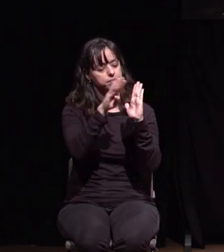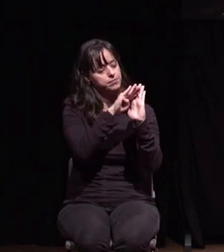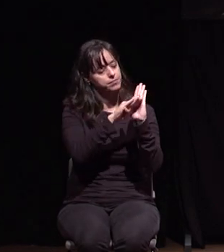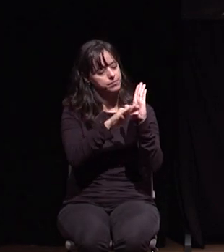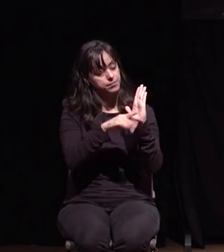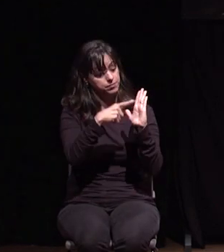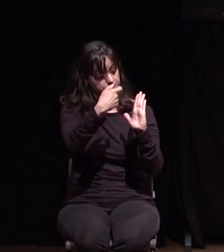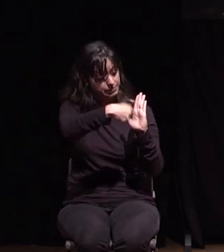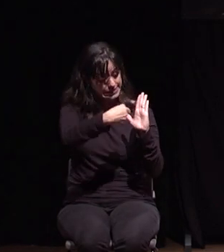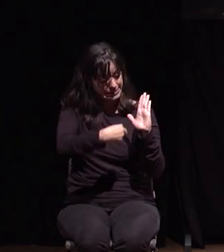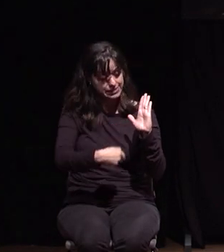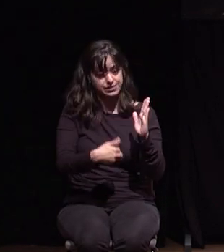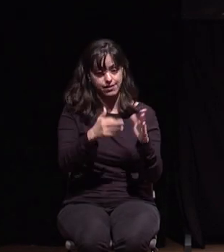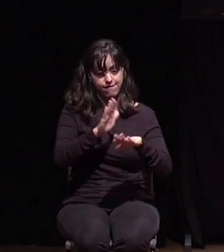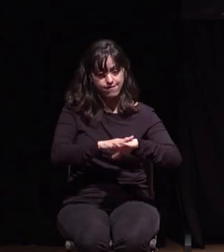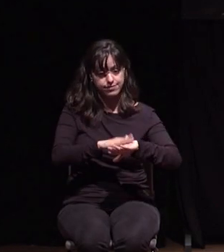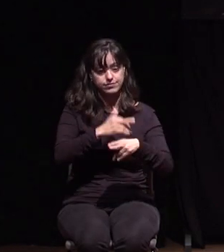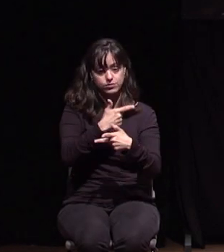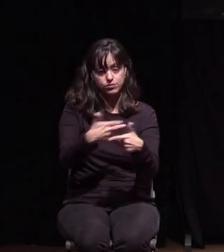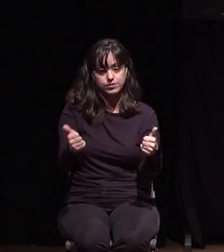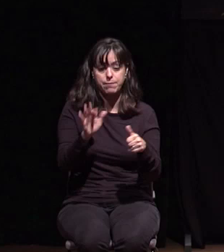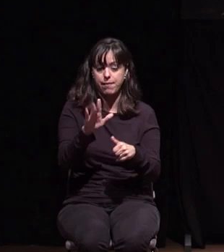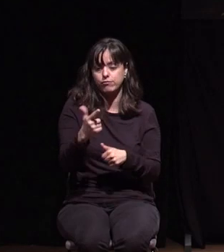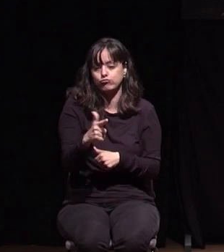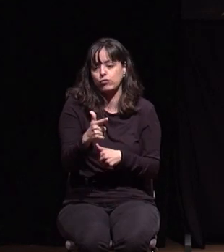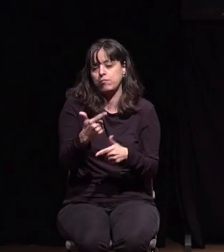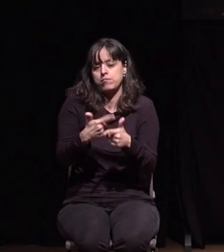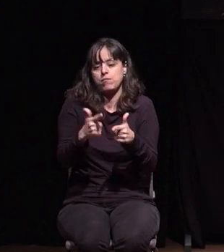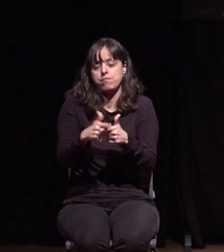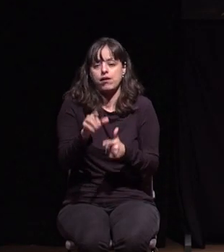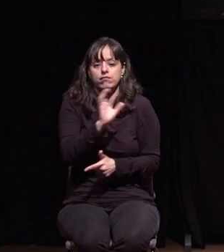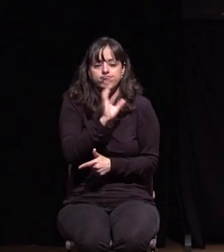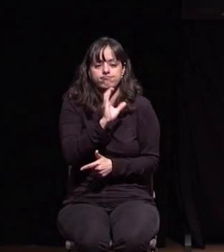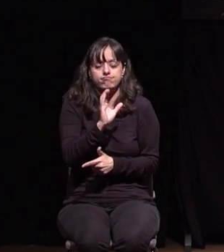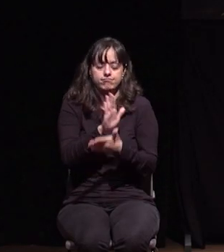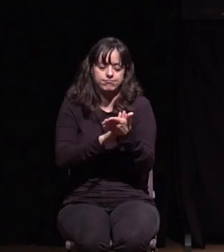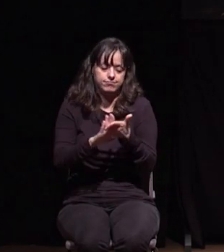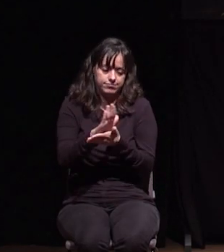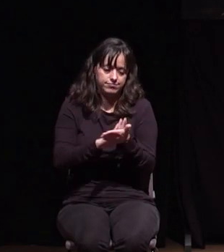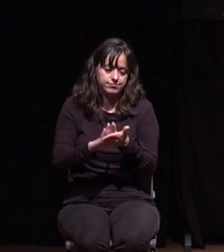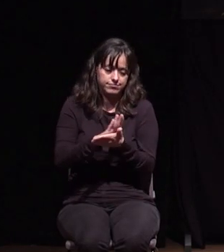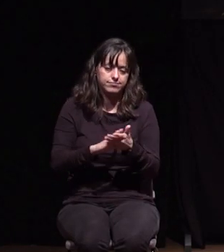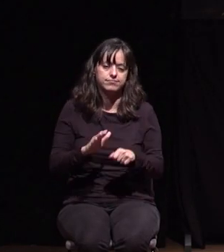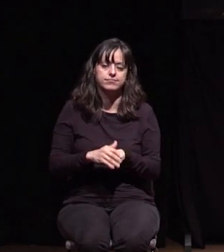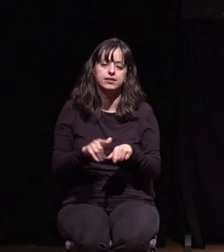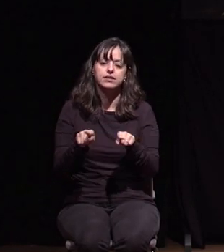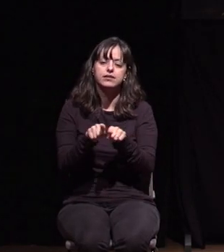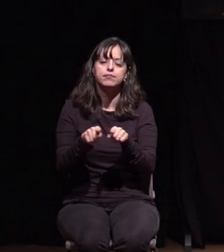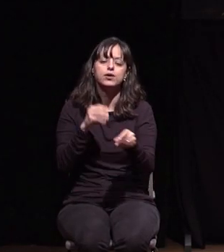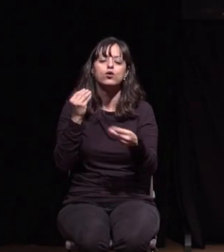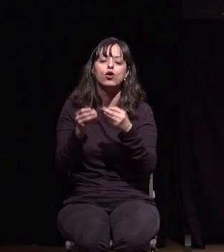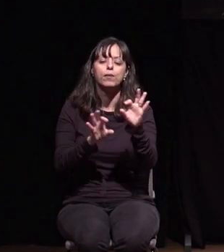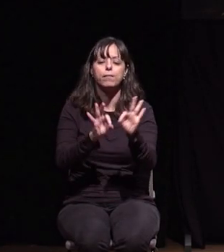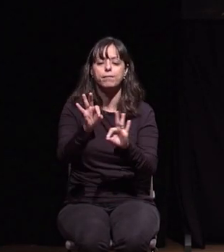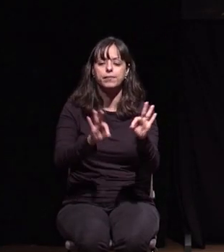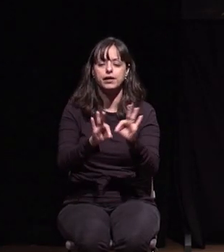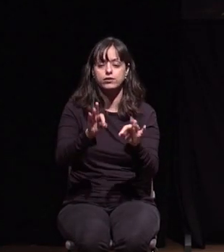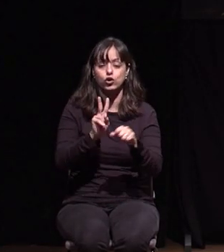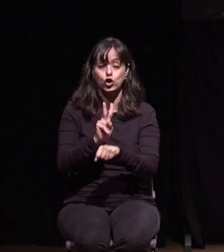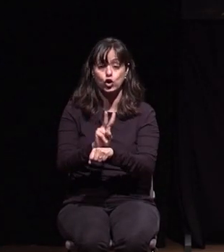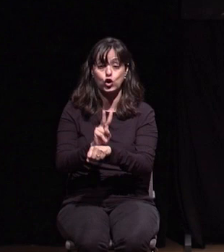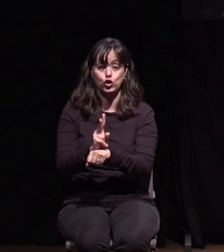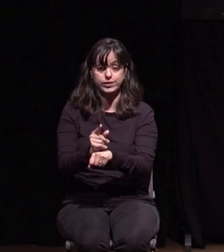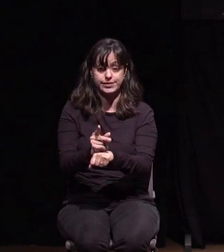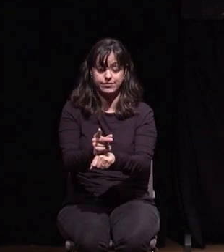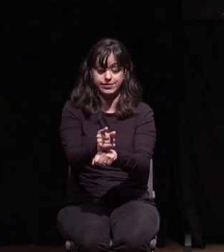mas não tem nenhuma questão que seja emergencial. E a ideia de plano de conservação, o conceito de plano de